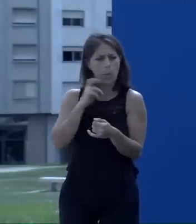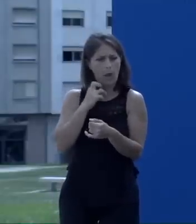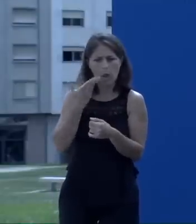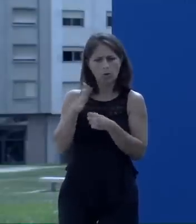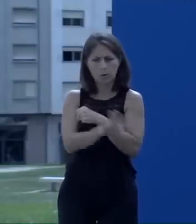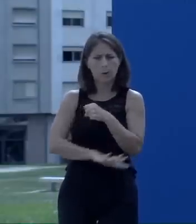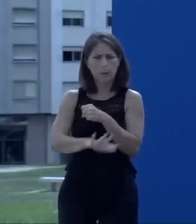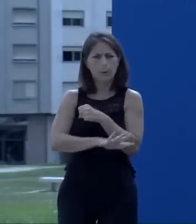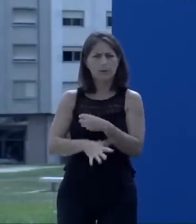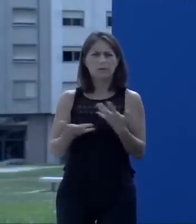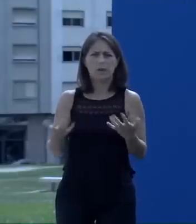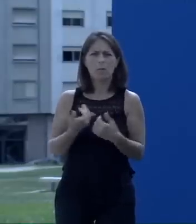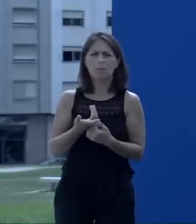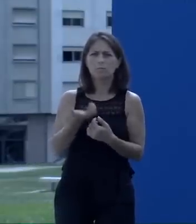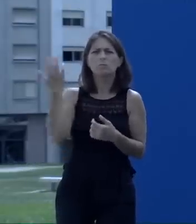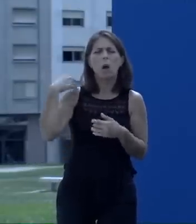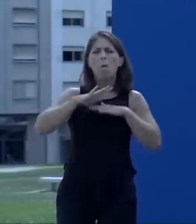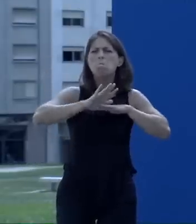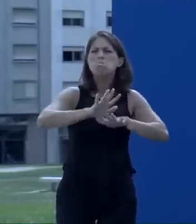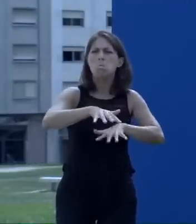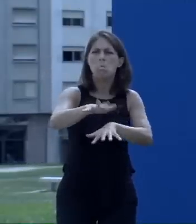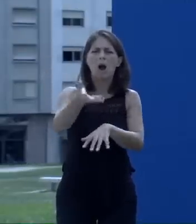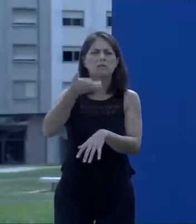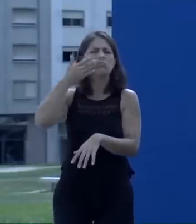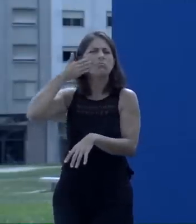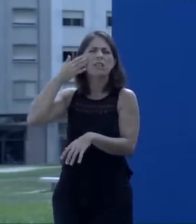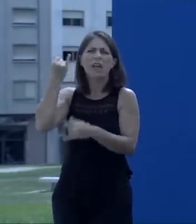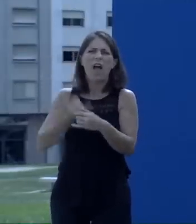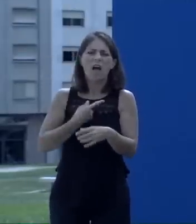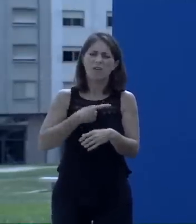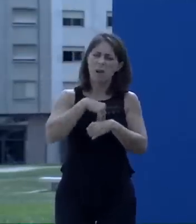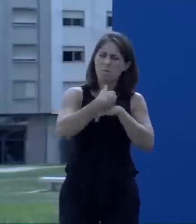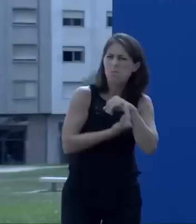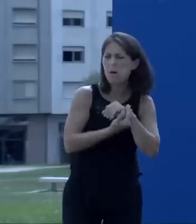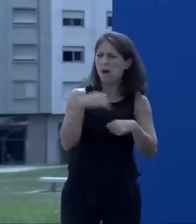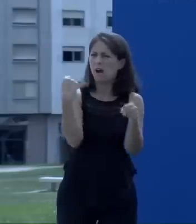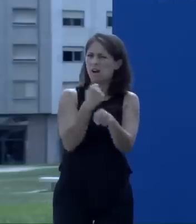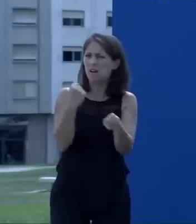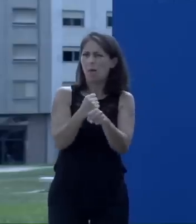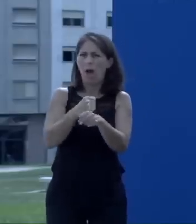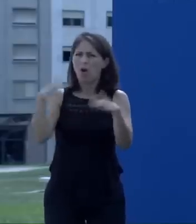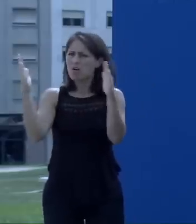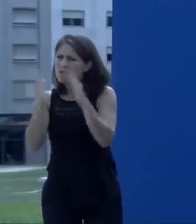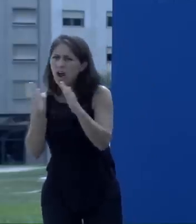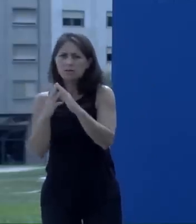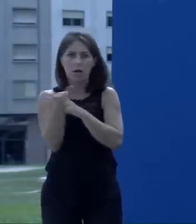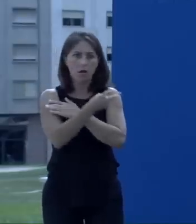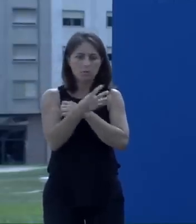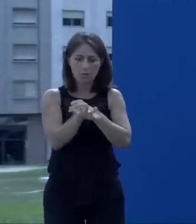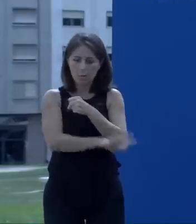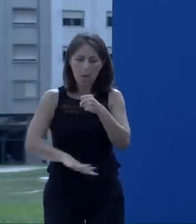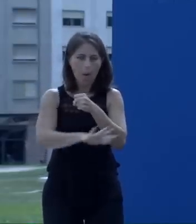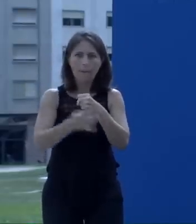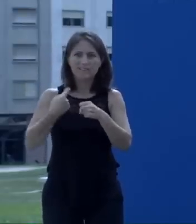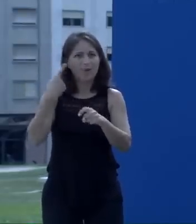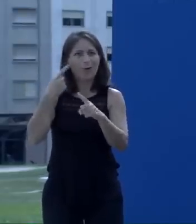fundamentais. As marchas da dignidade nos recordaron que o pan, traballo e teito eran principios esenciais que nos podían unir.